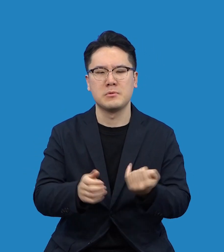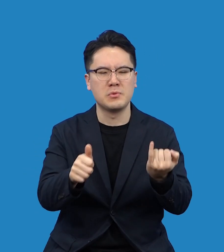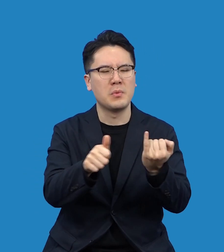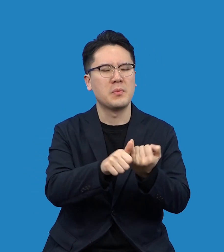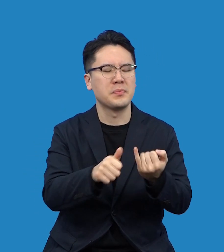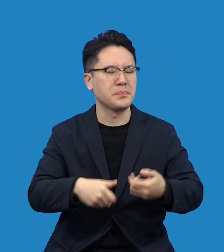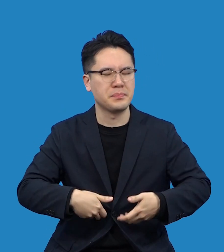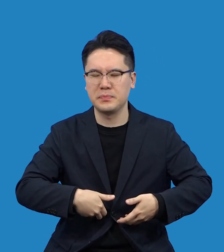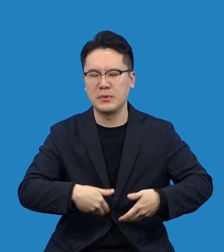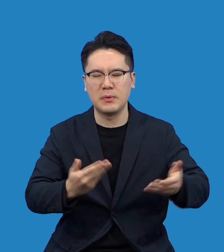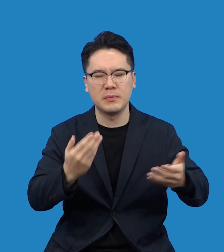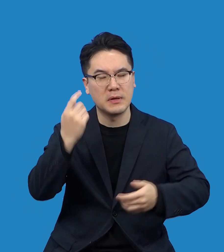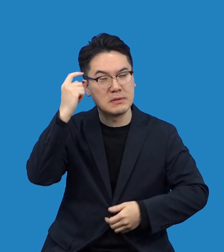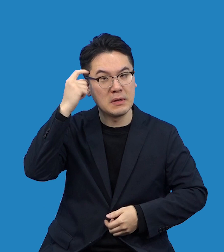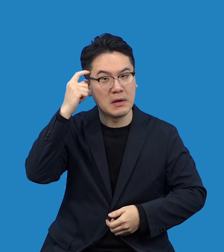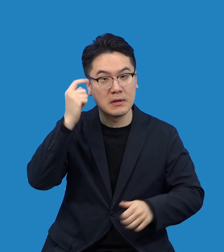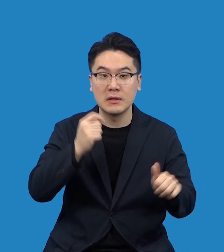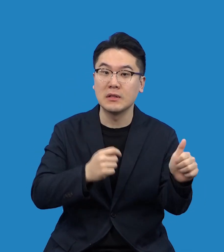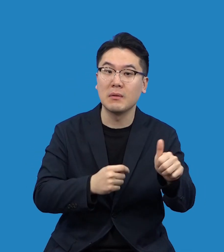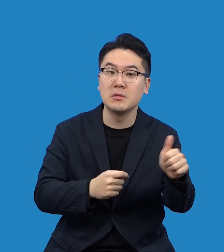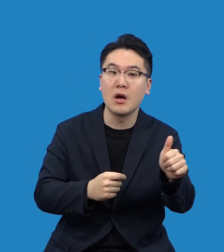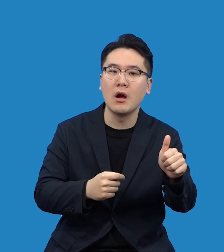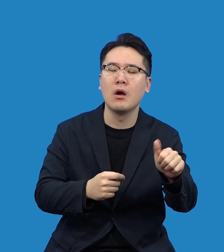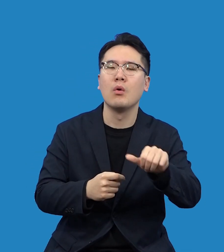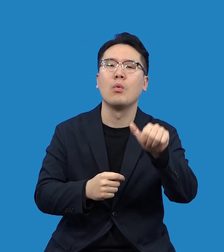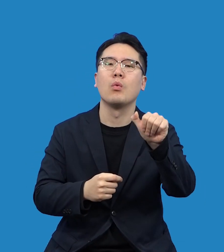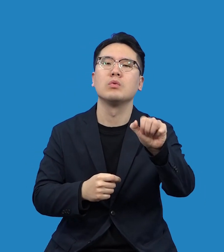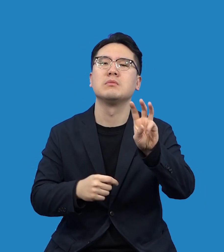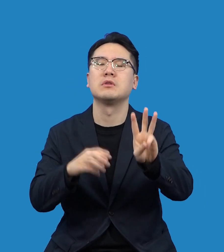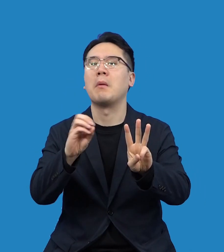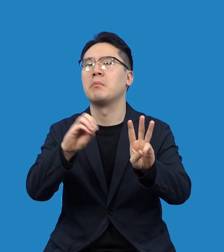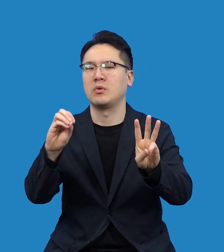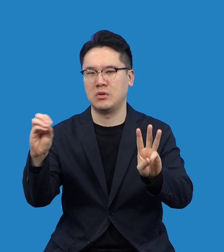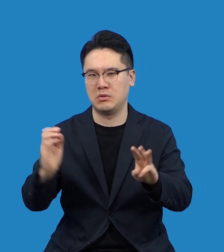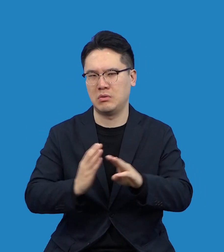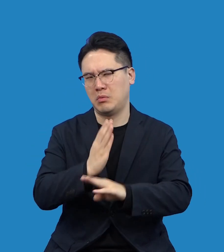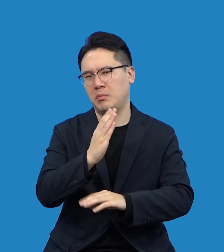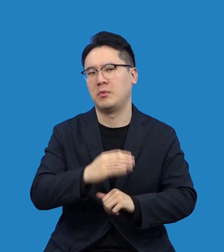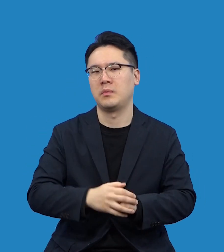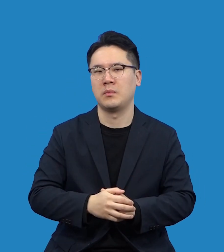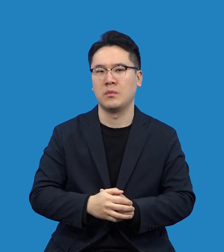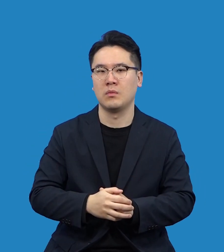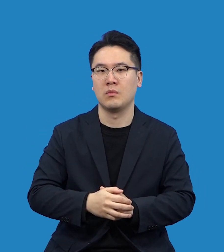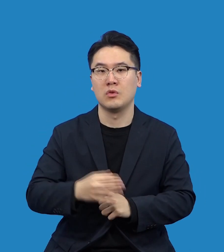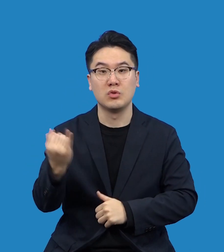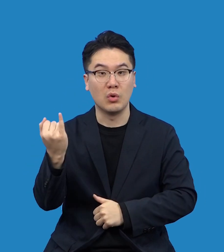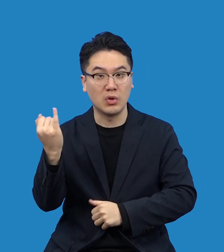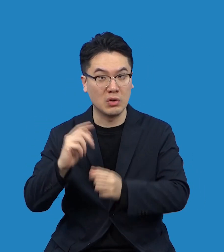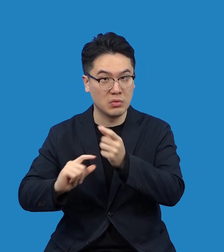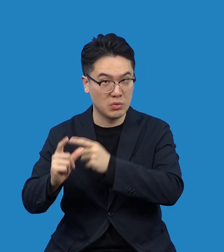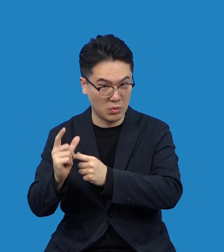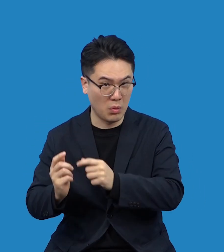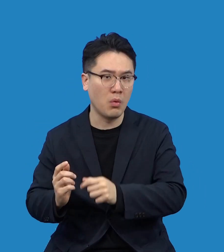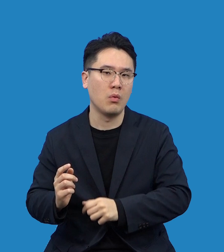남자가요 과반이 넘어요. 53%. 여성들은 꽤 높아요.